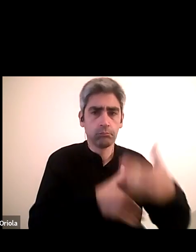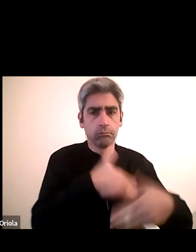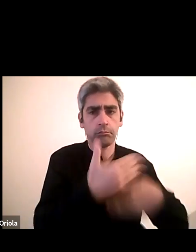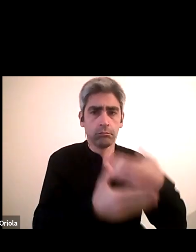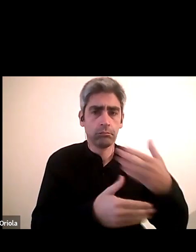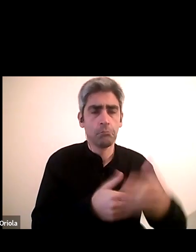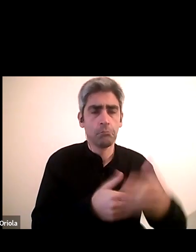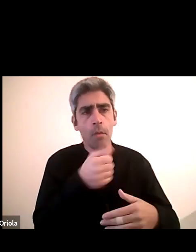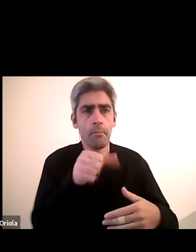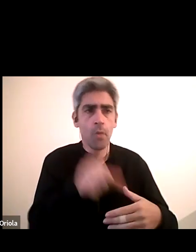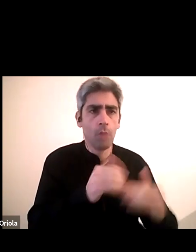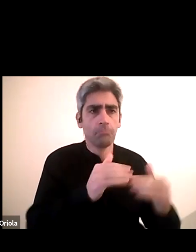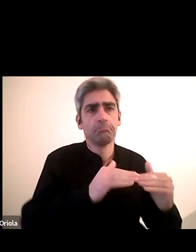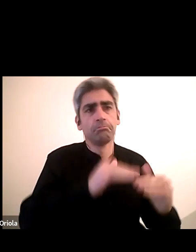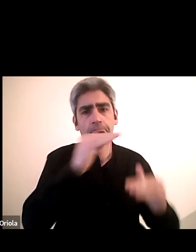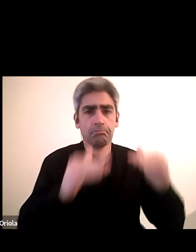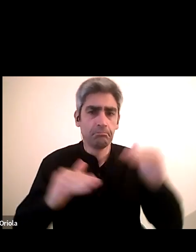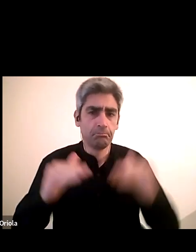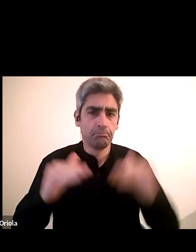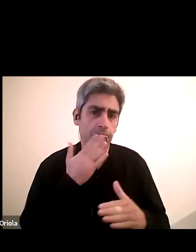melhor ou pior, teve